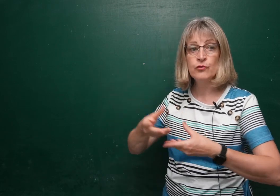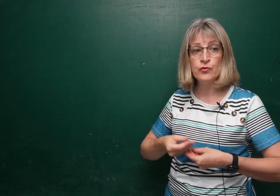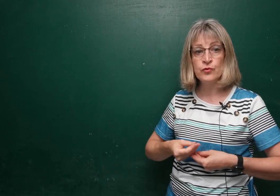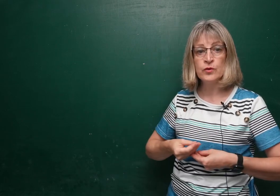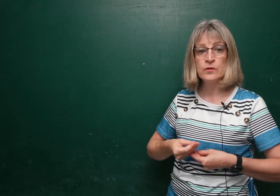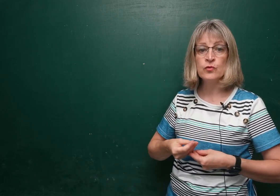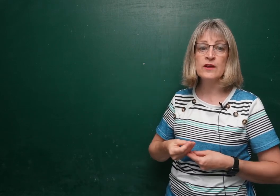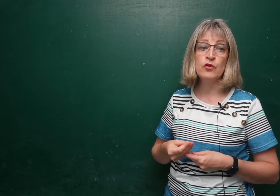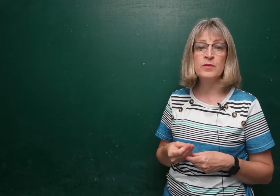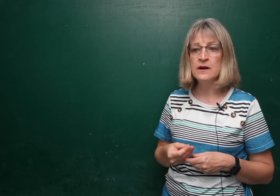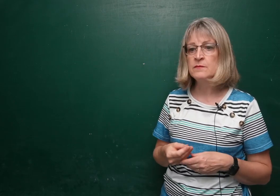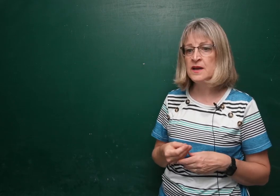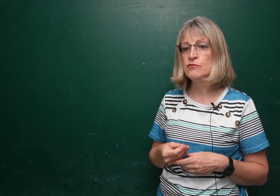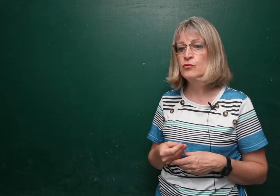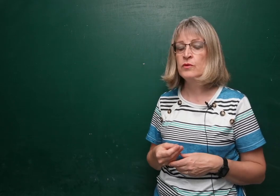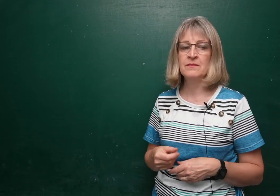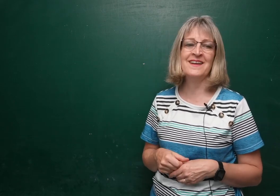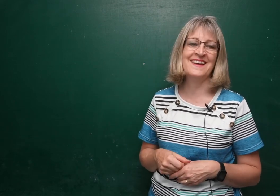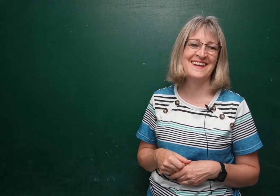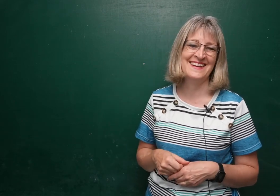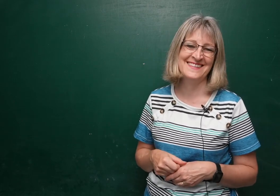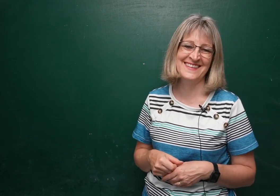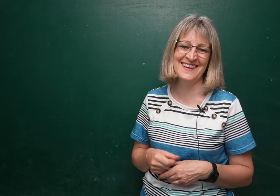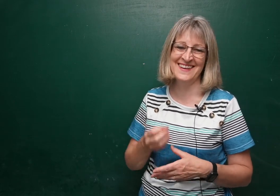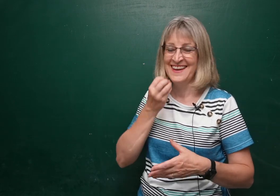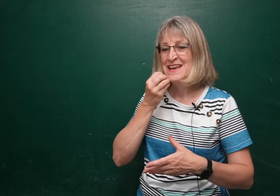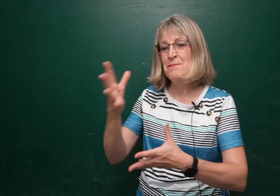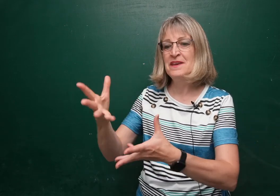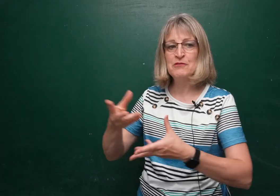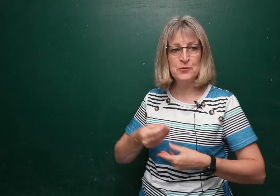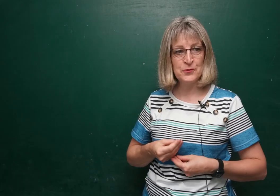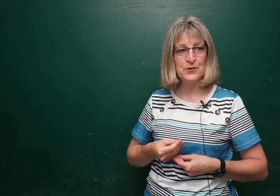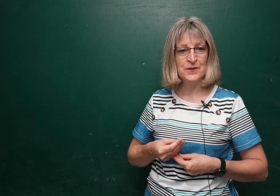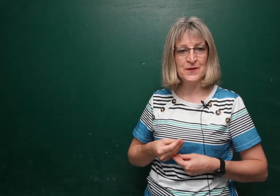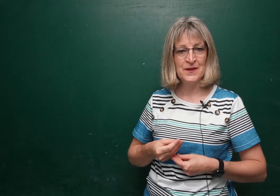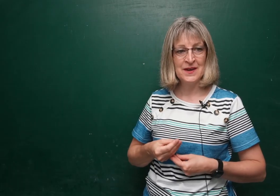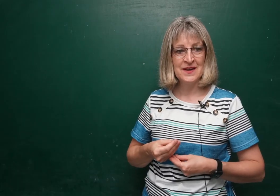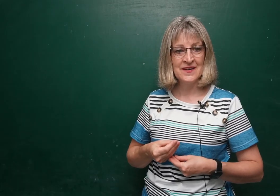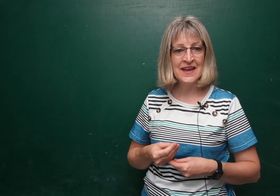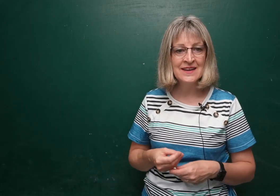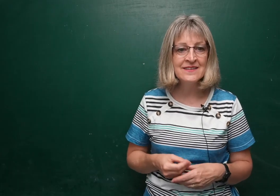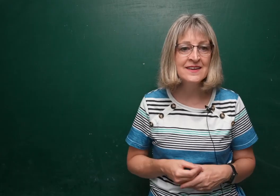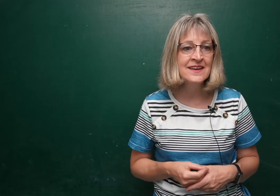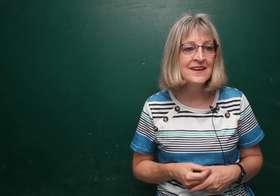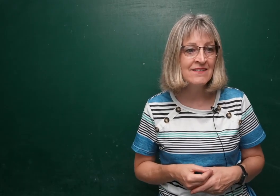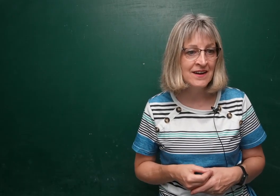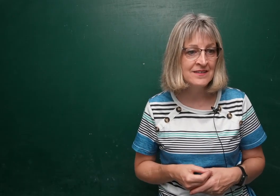Bienvenue. Donc, on accueille bien, bienvenue. C'est bienvenue. Ok, allez-y. Voilà, c'est